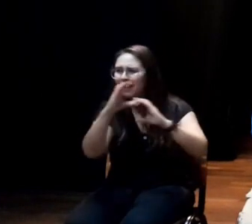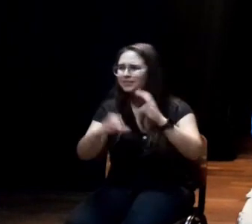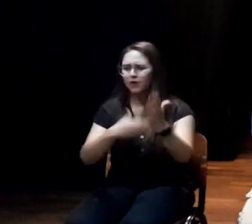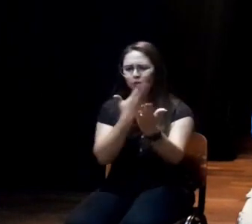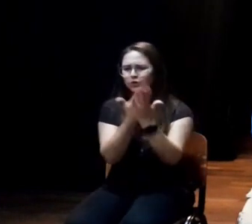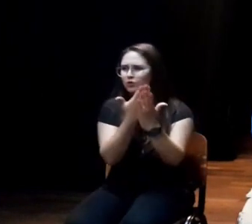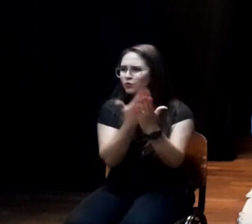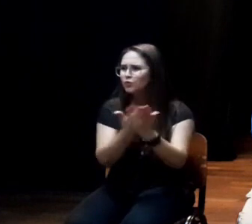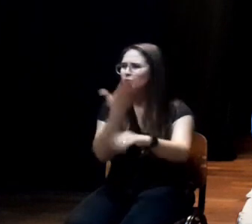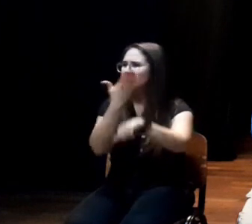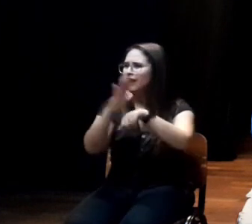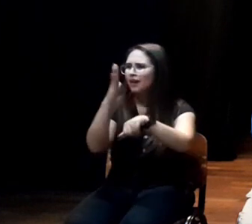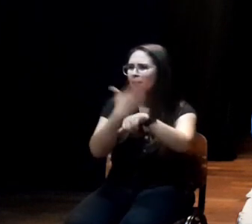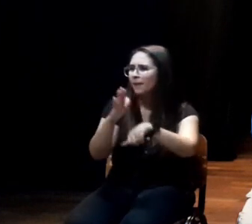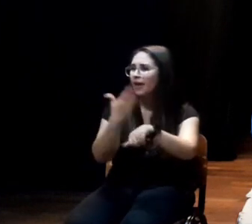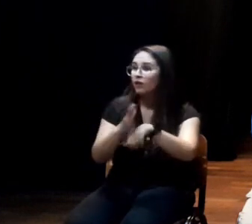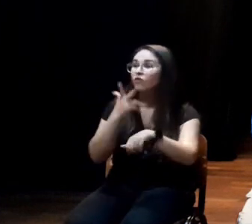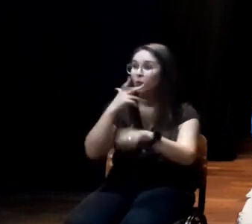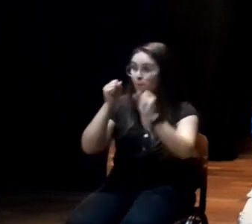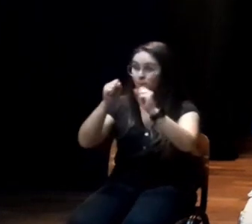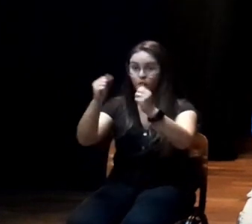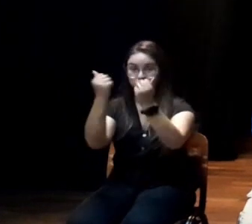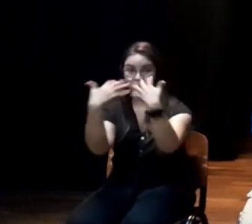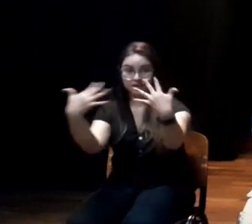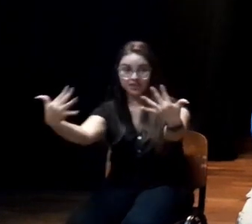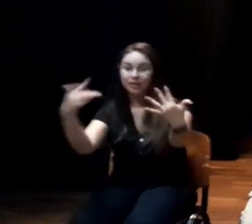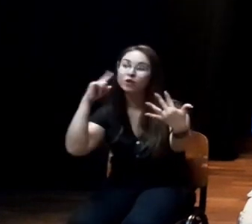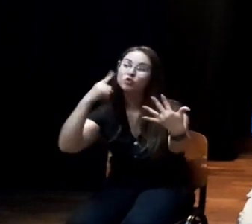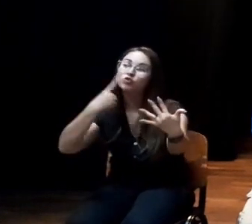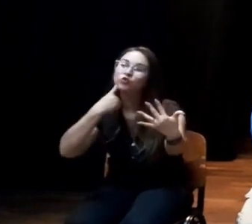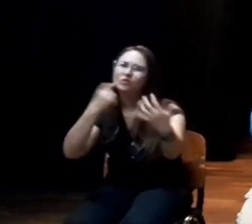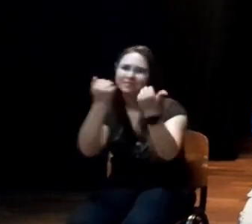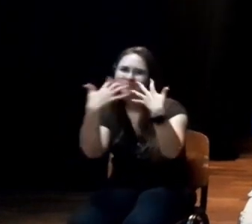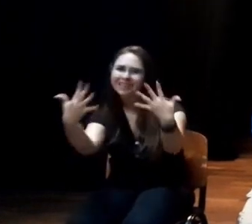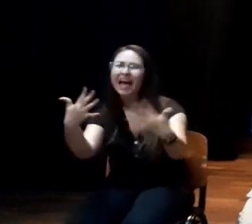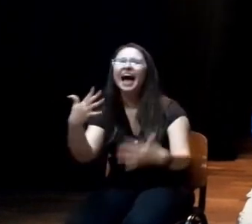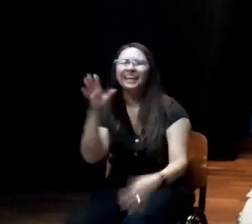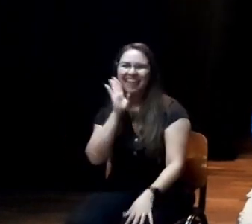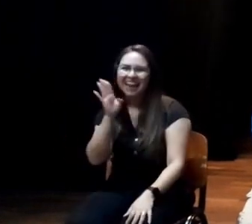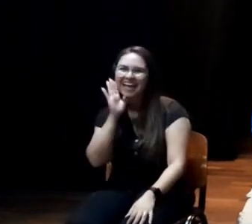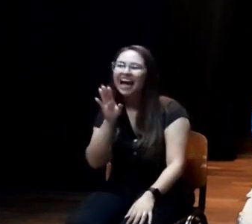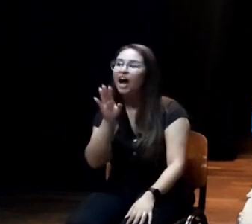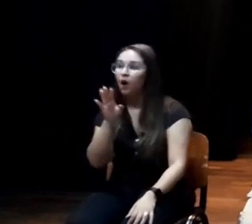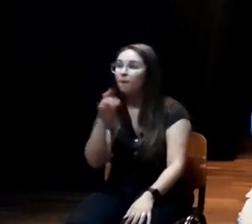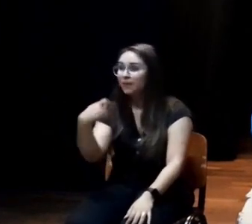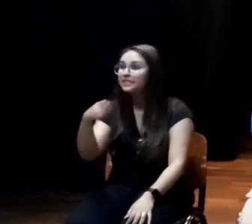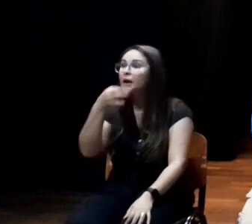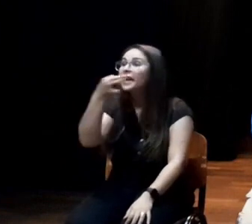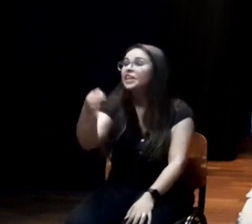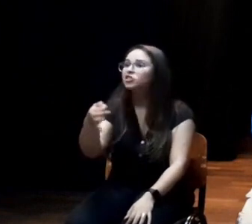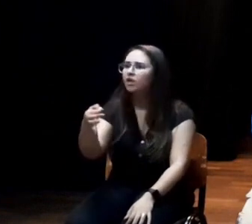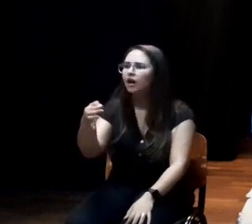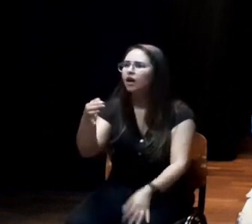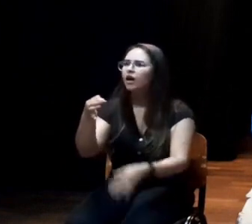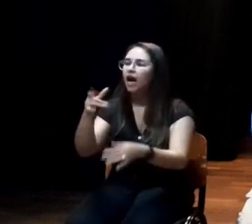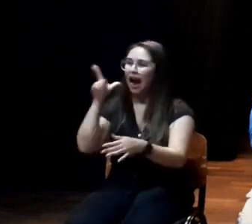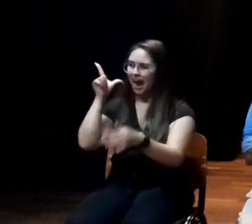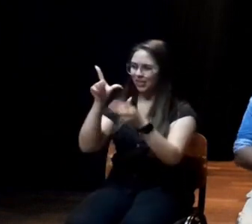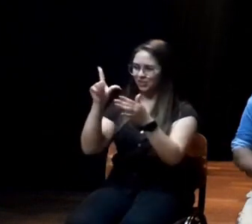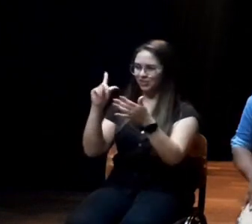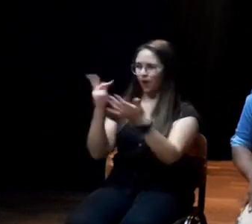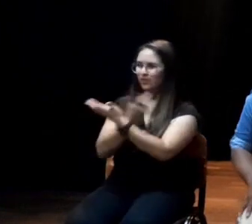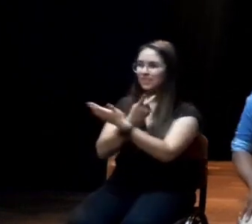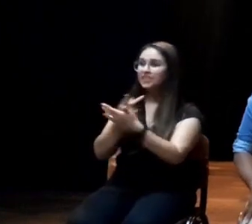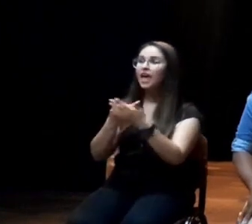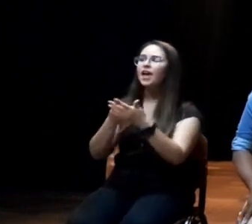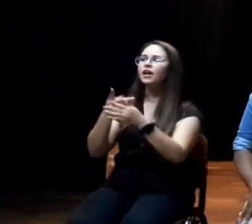Sim. Como você falou, pode ter uma plateia surda, para poder ver ele, pô, tá legal, Exatamente. tá certo. Para ter uma crítica, né? Exatamente. Para quando ter o espetáculo